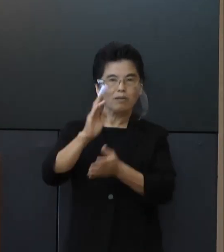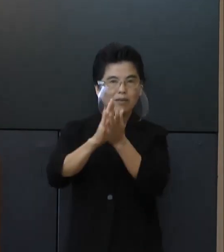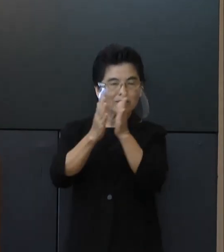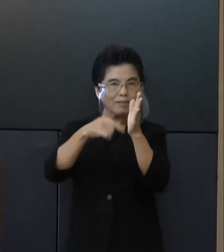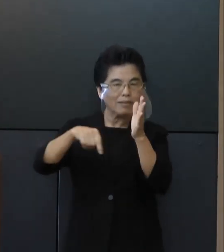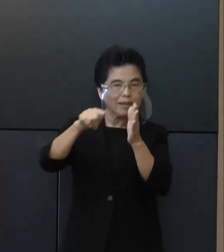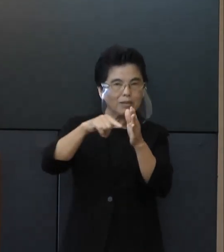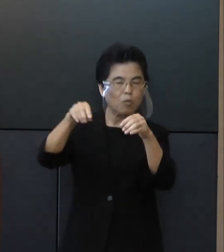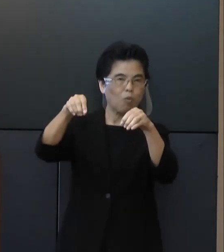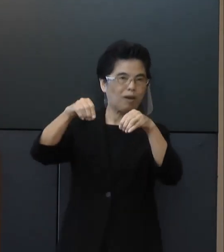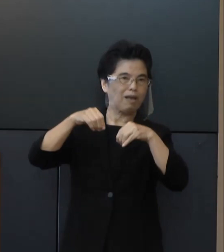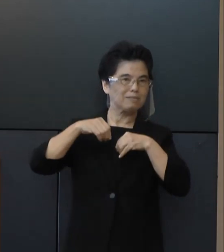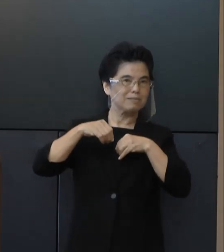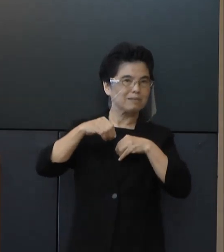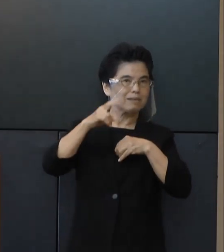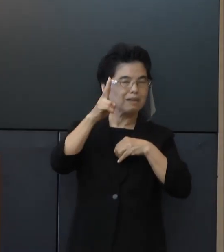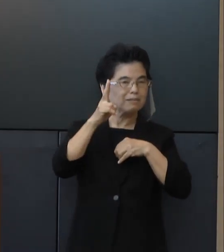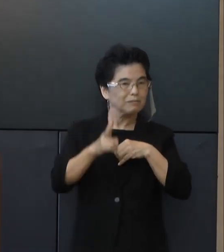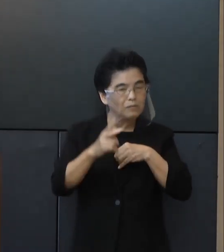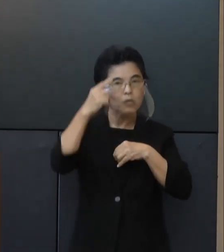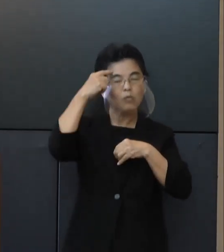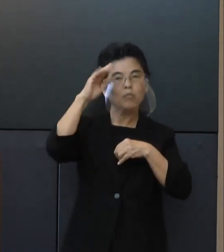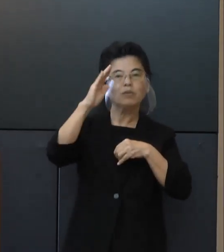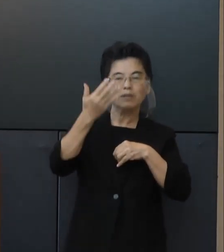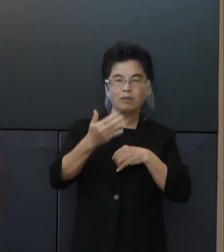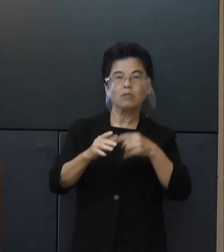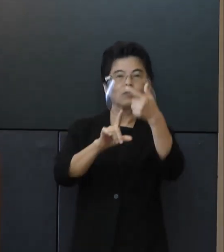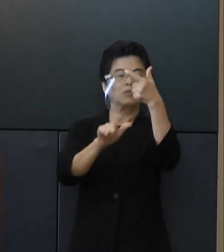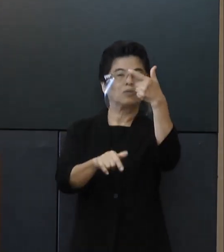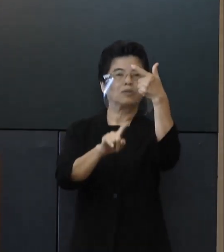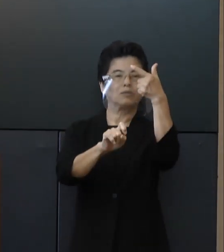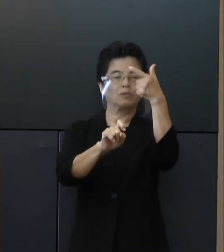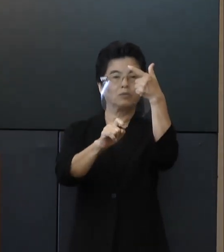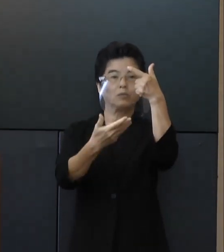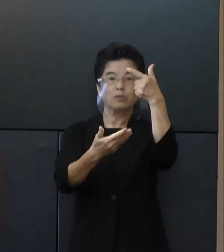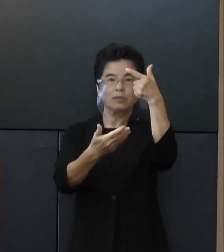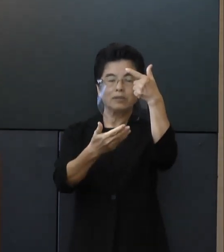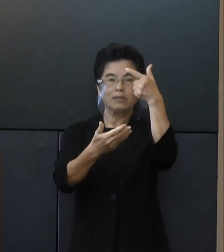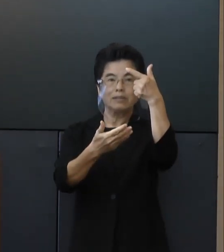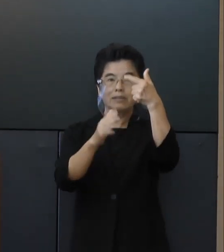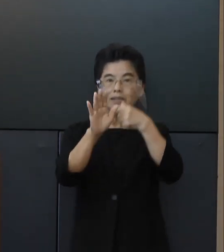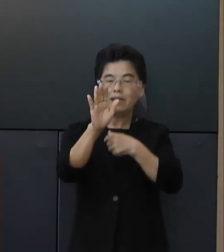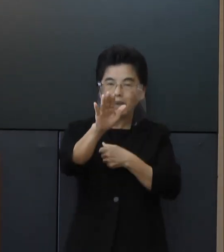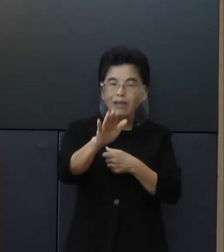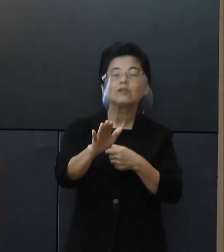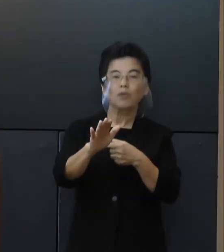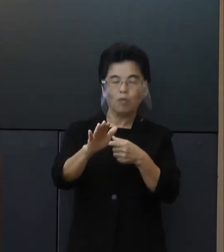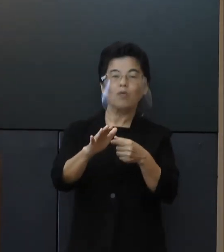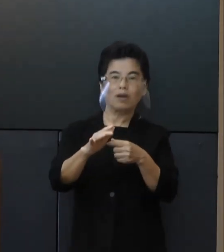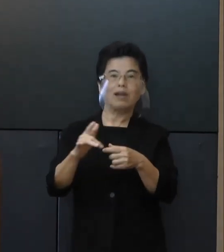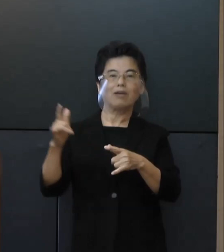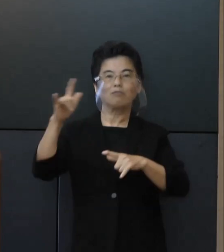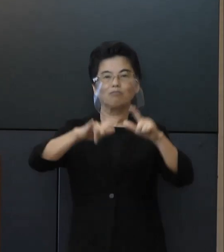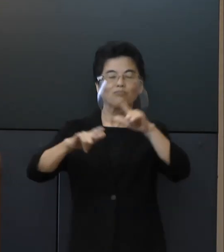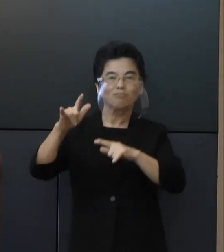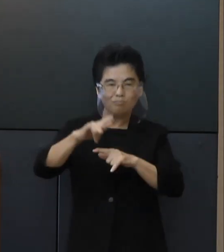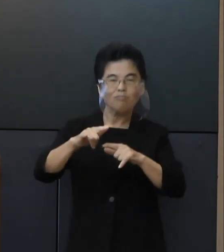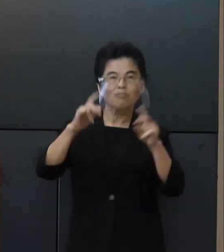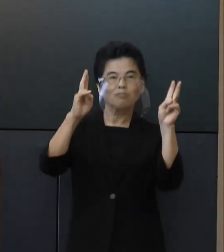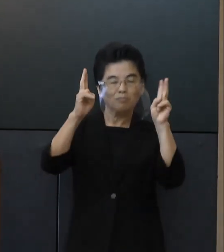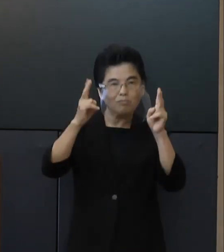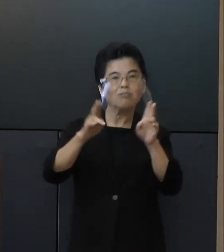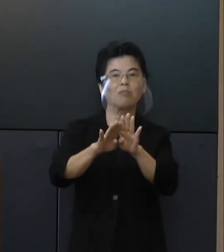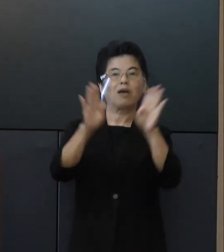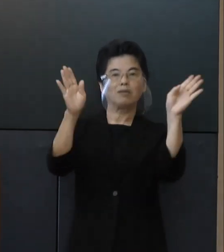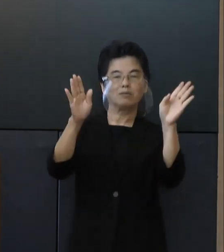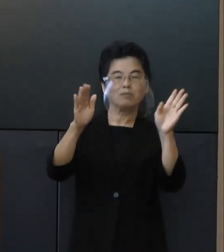然懸念されることではありますが、まあ、今般6月19日から解除されるであろうという意向を我々もしっかり